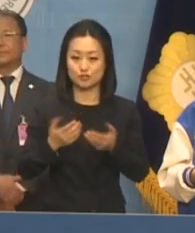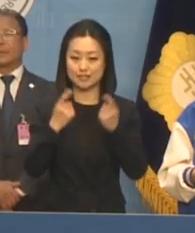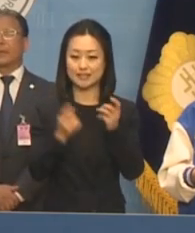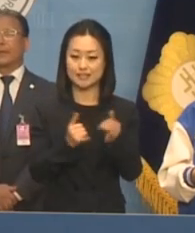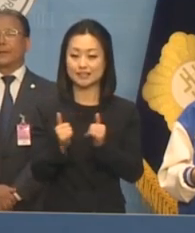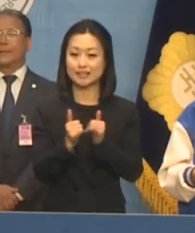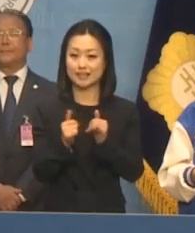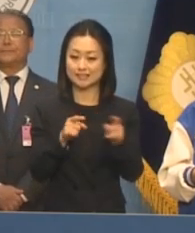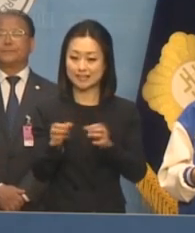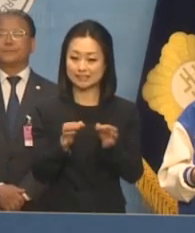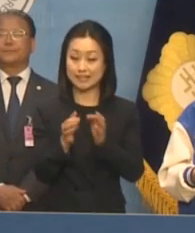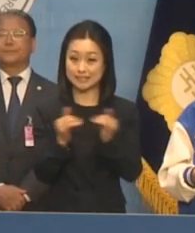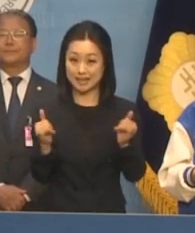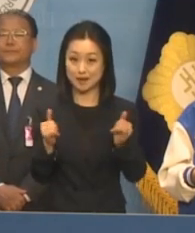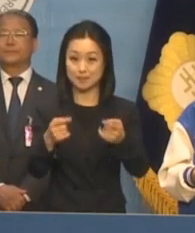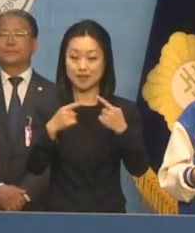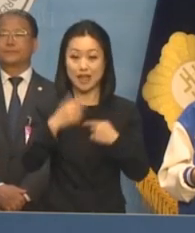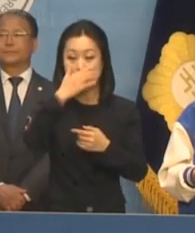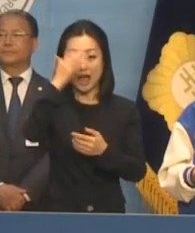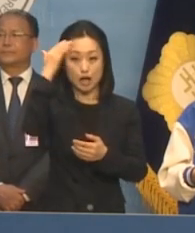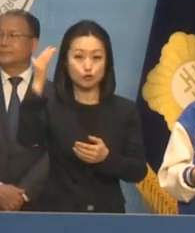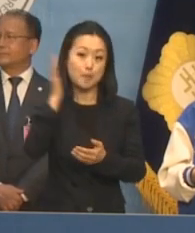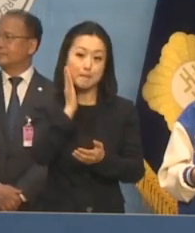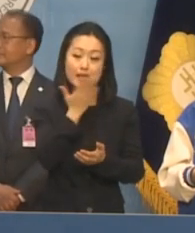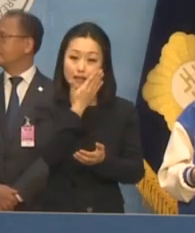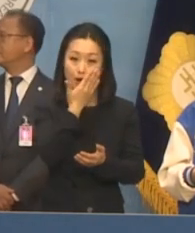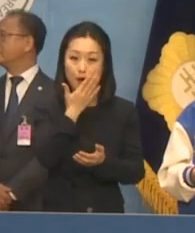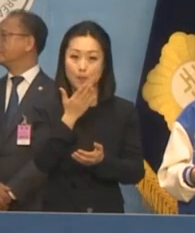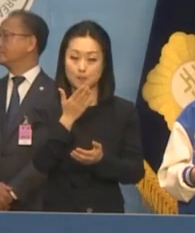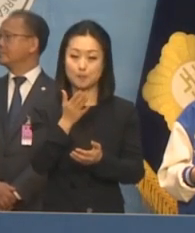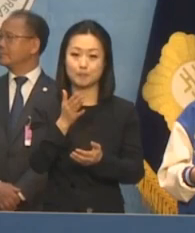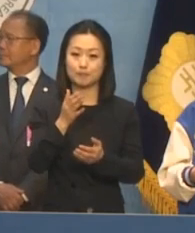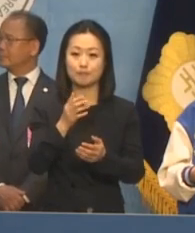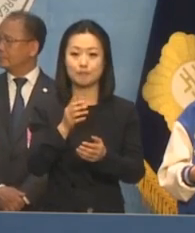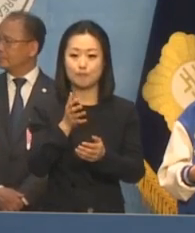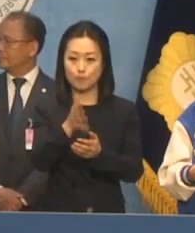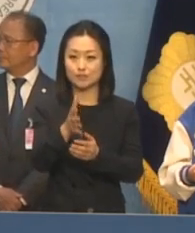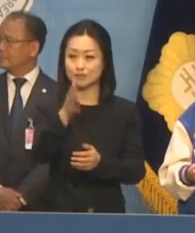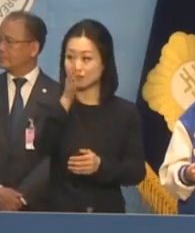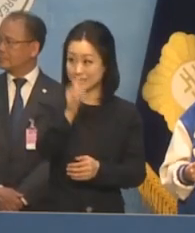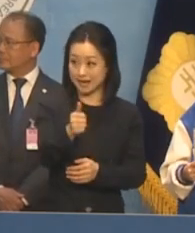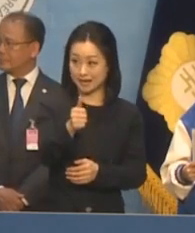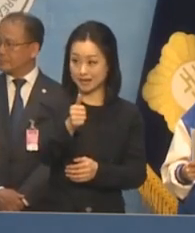주셨습니다 한국 메이크업 미용사회 금지선 회장님